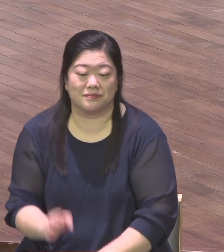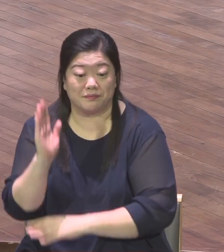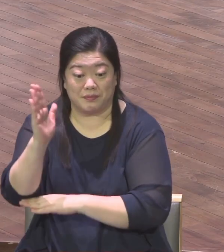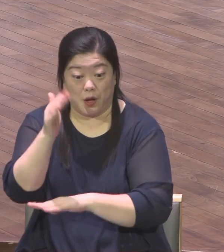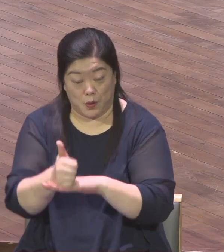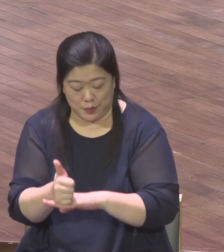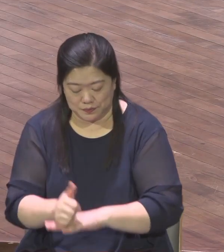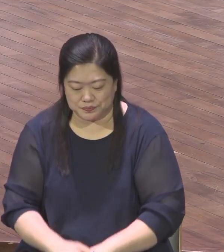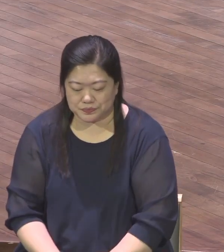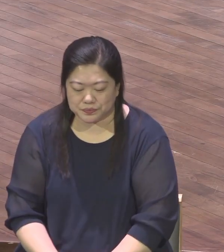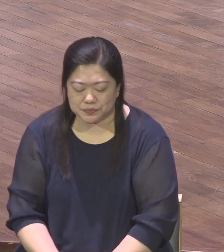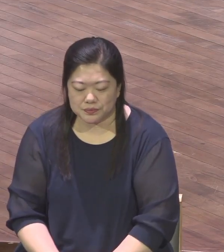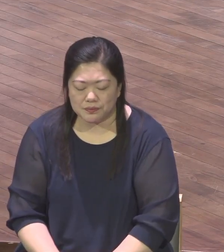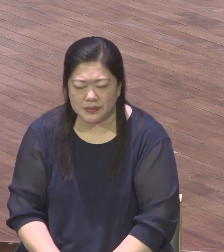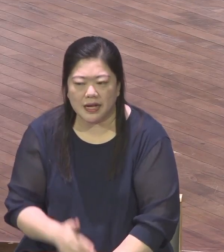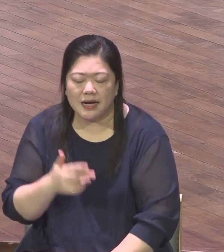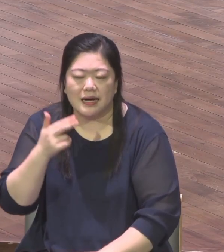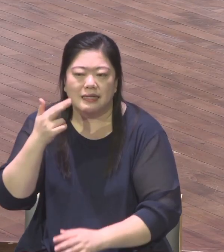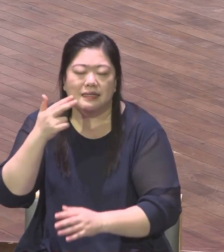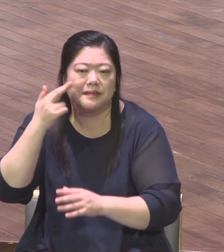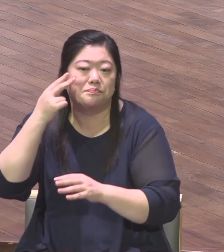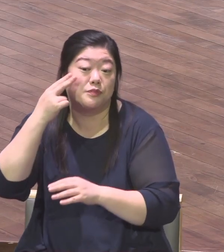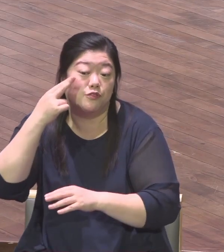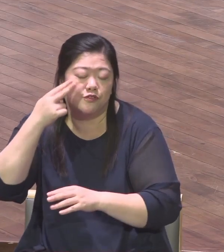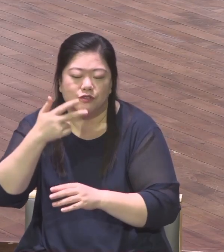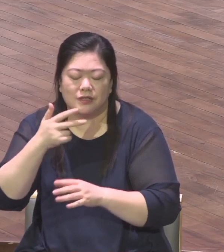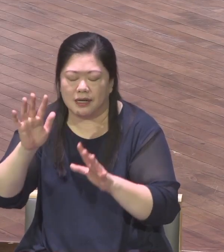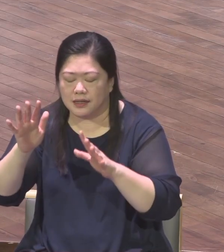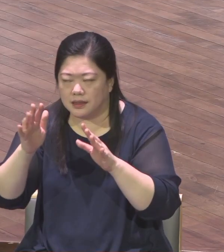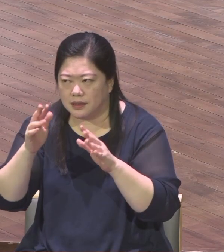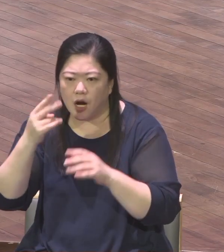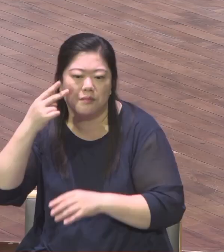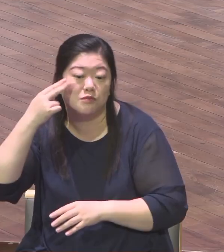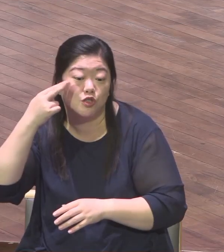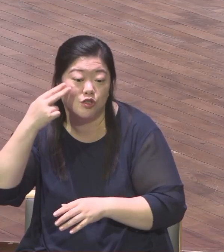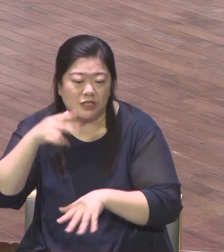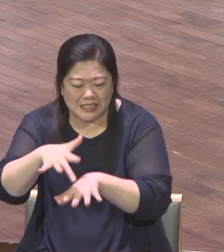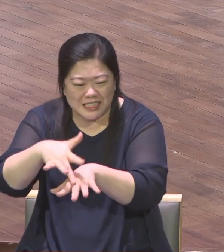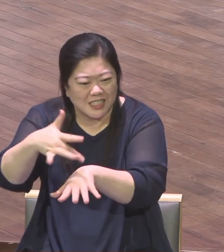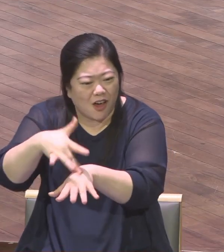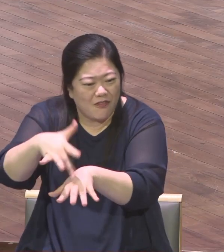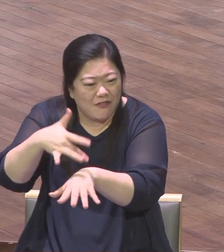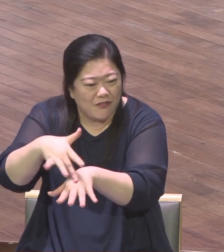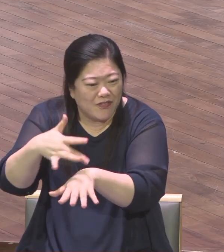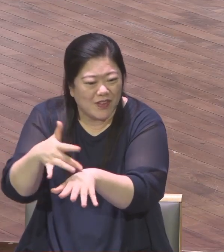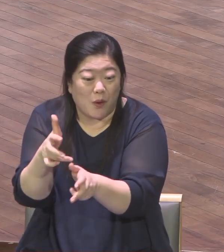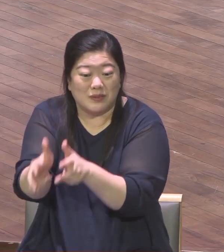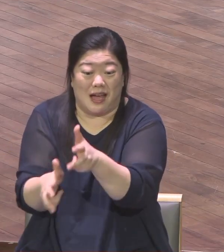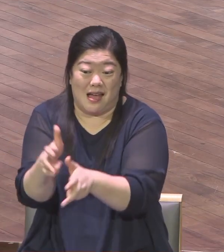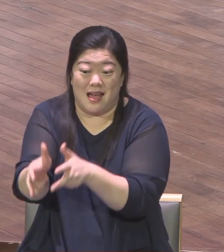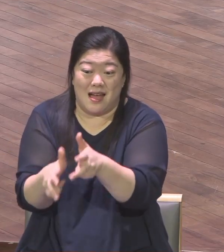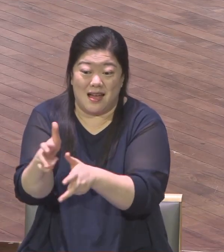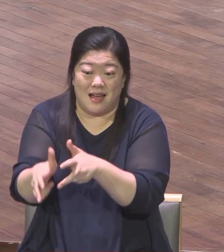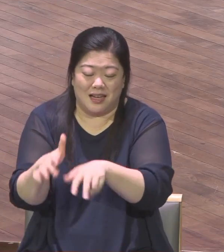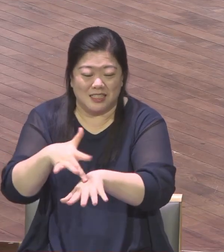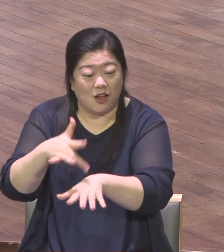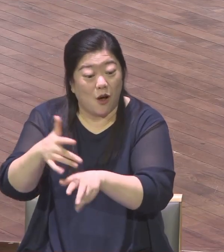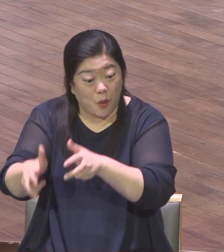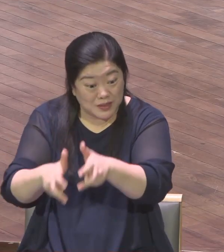영국의 한 직물 공장이 있는데 그 영국의 한 직물 공장에 불문율이 있어요. 그게